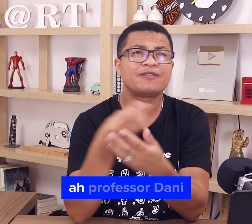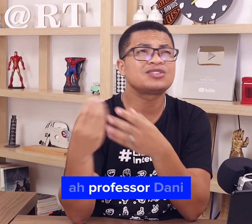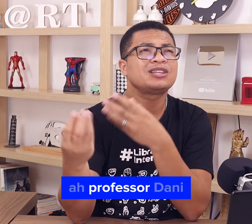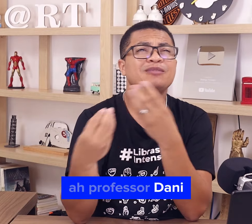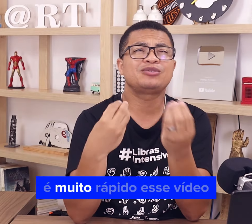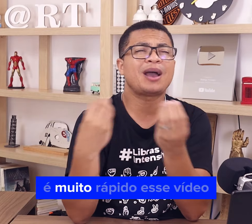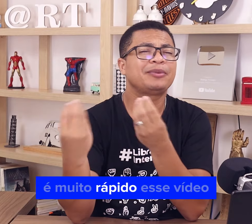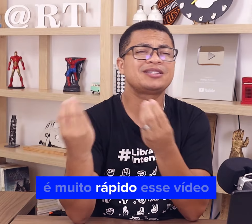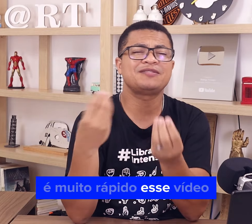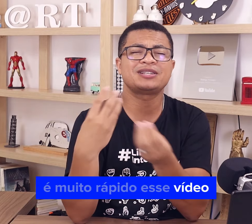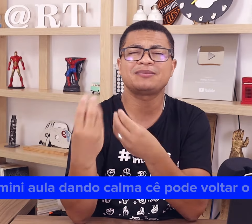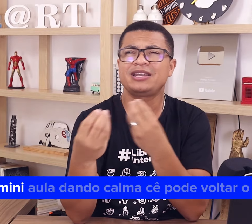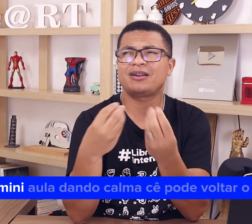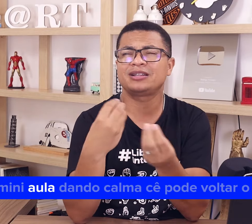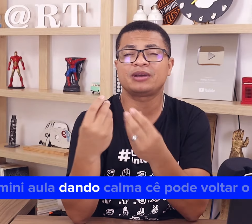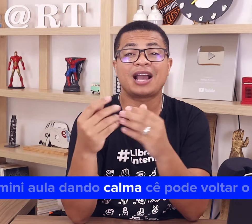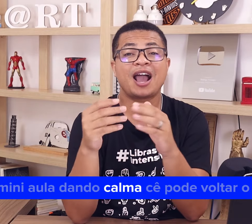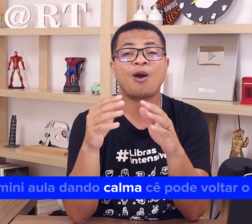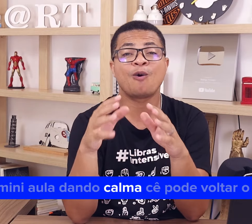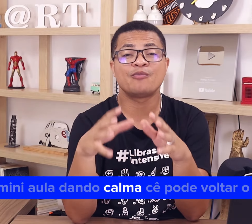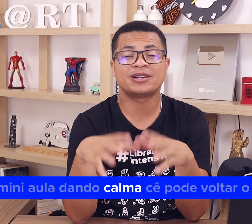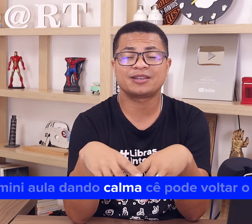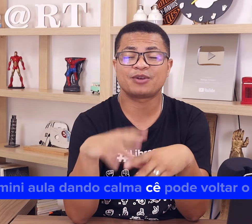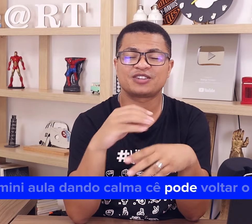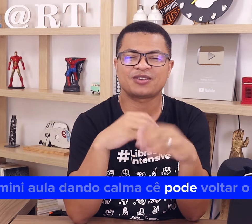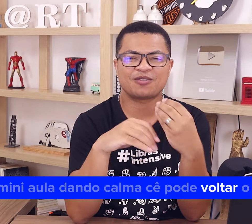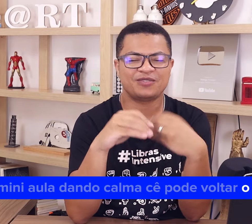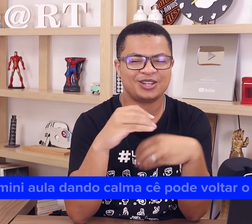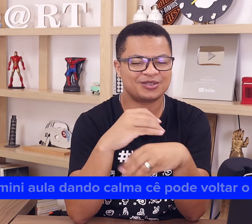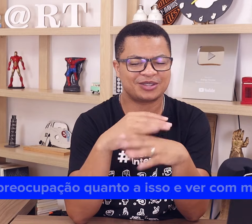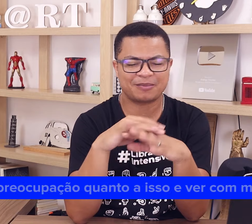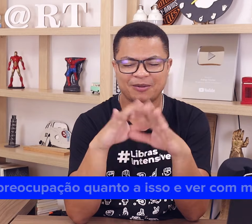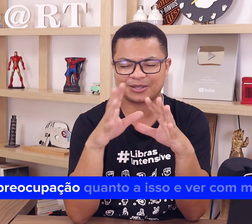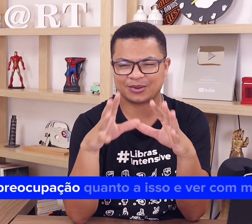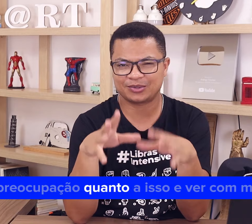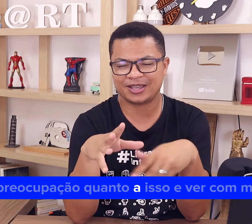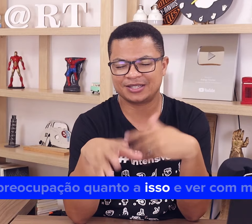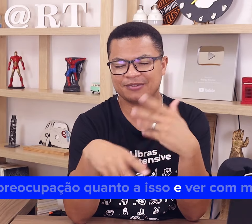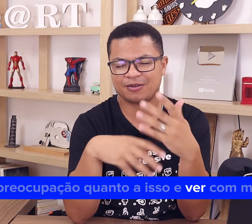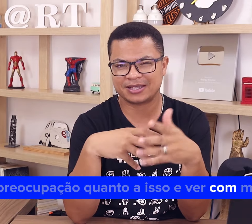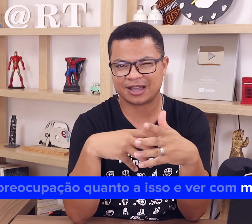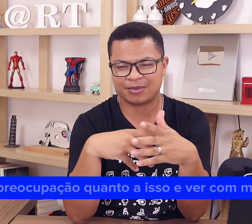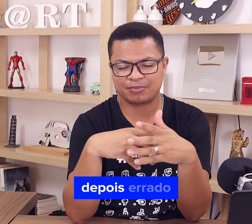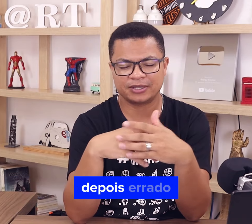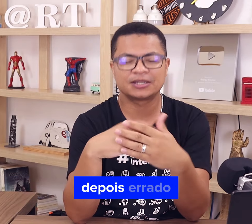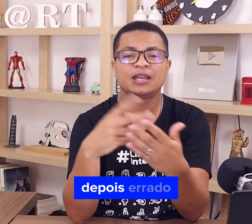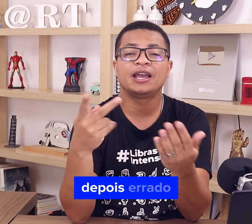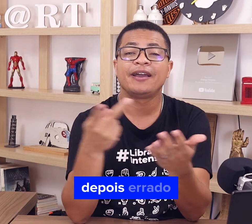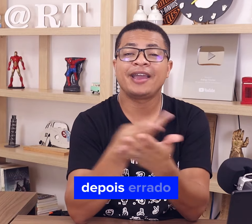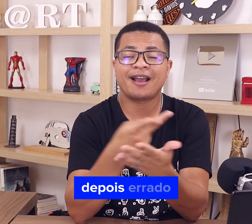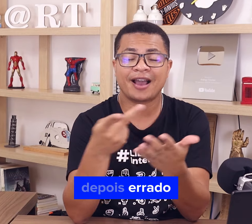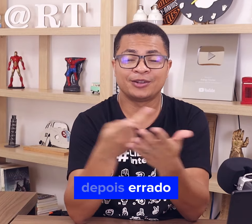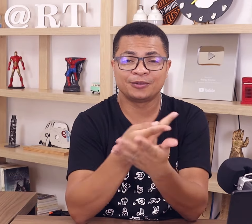professor, eu tenho muito rápido esse vídeo. Esse bini, ela tá dando... Calma, você pode voltar o vídeo. Não tem preocupação quanto a isso e ver com mais calma depois. Errado.